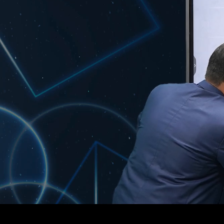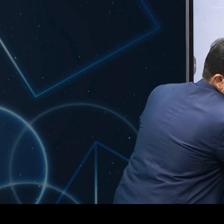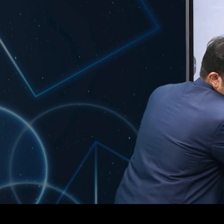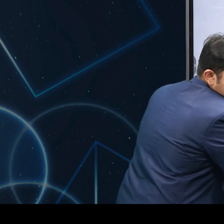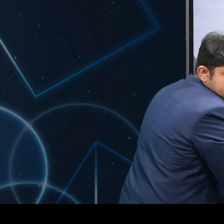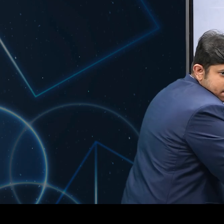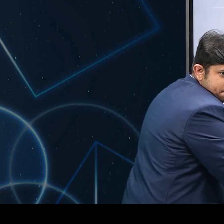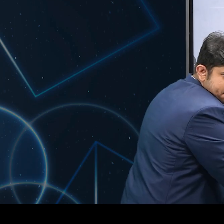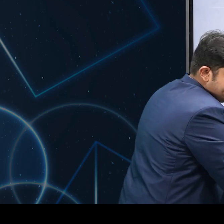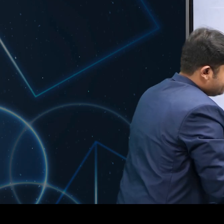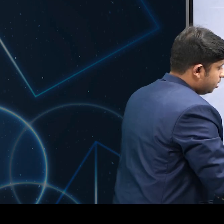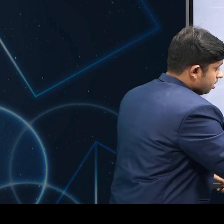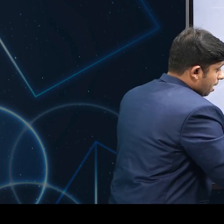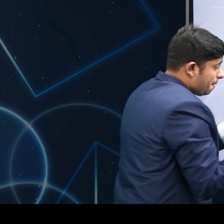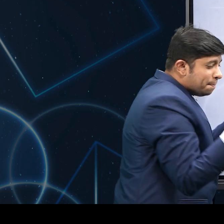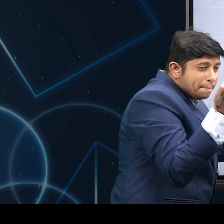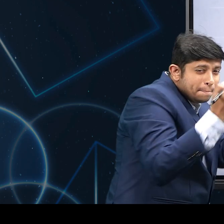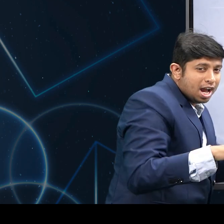L is equal to 25 centimeter.